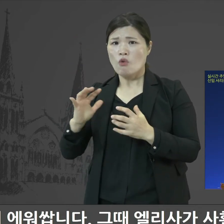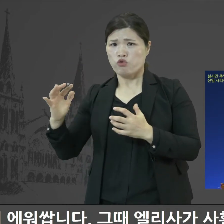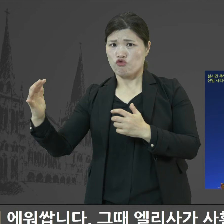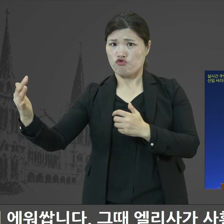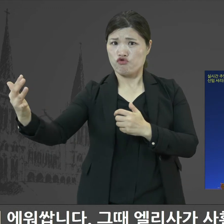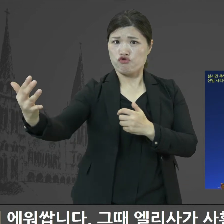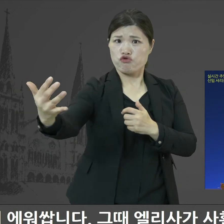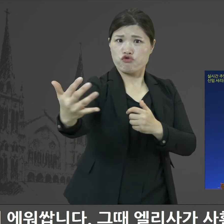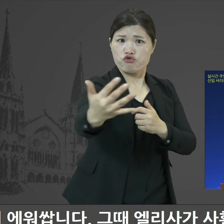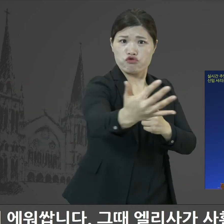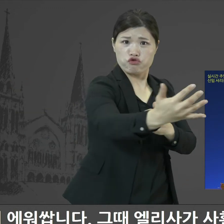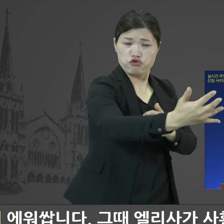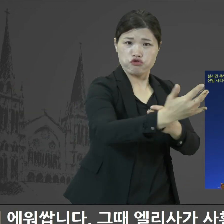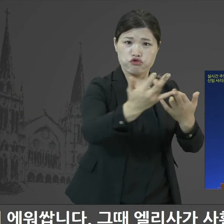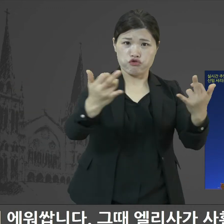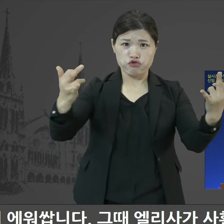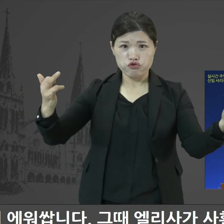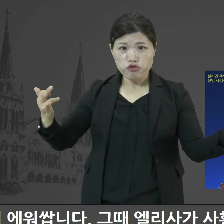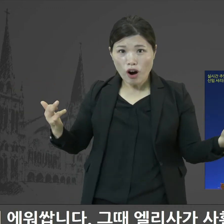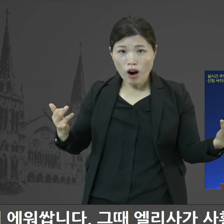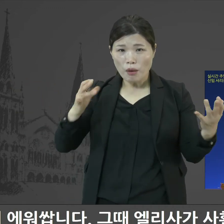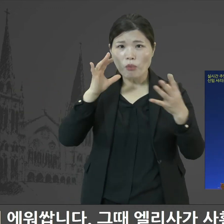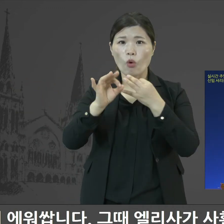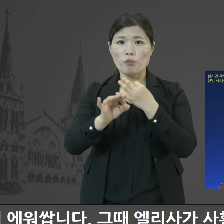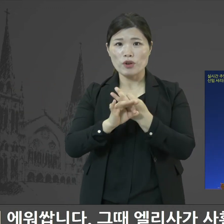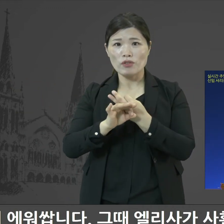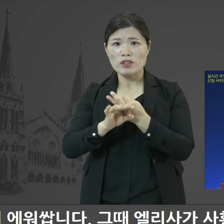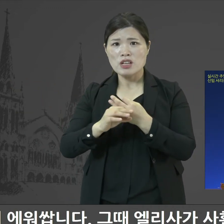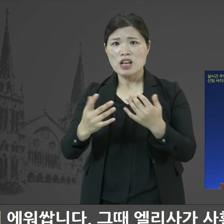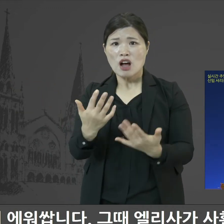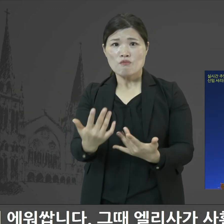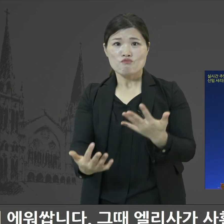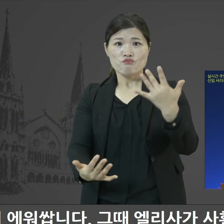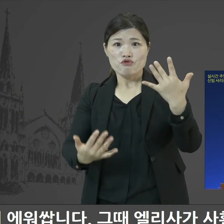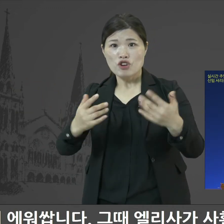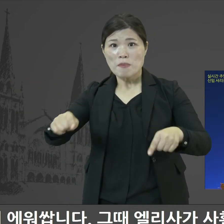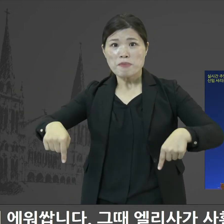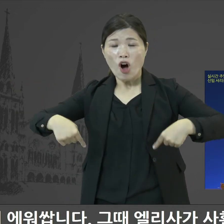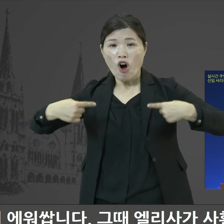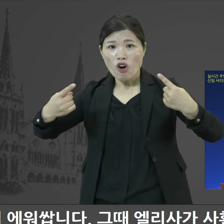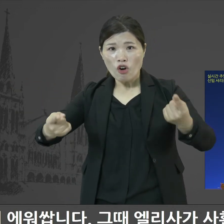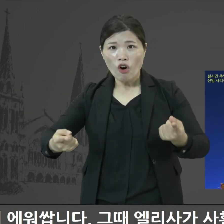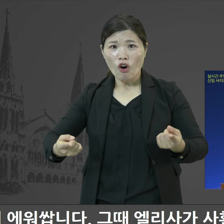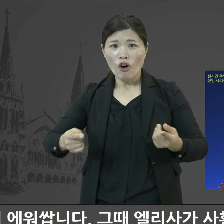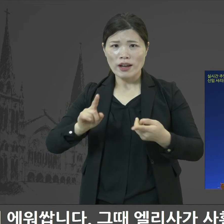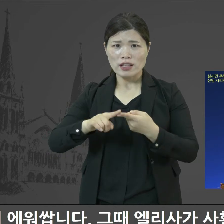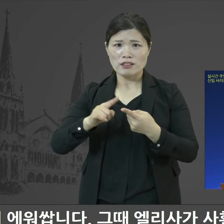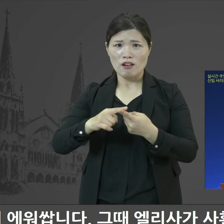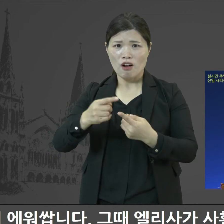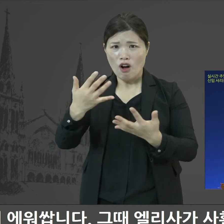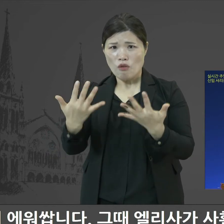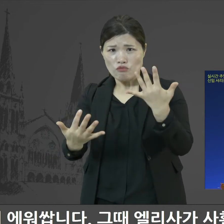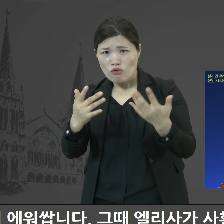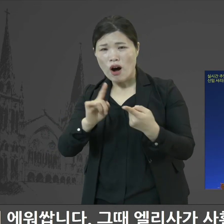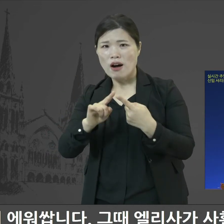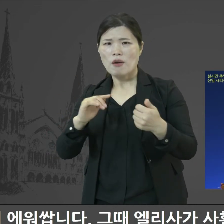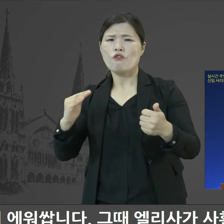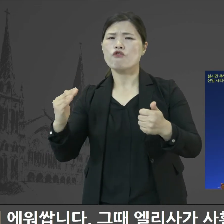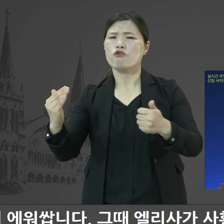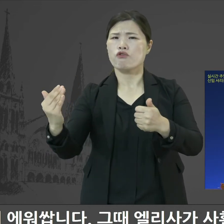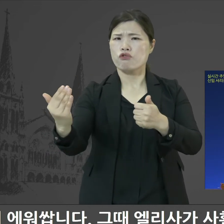불말과 불병가가 가득하여 엘리사를 포위하고 있는 것을 그가 보게